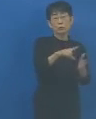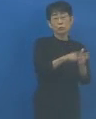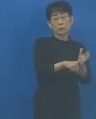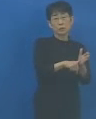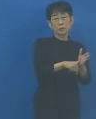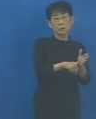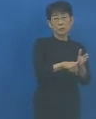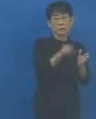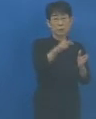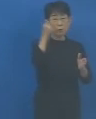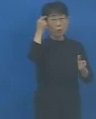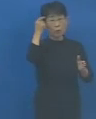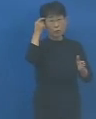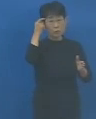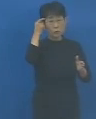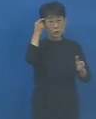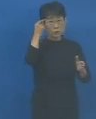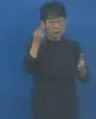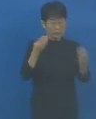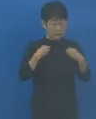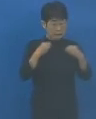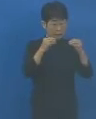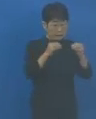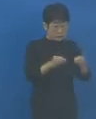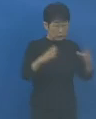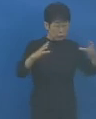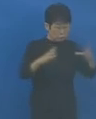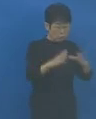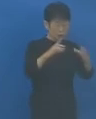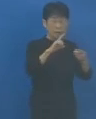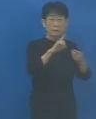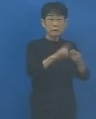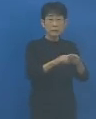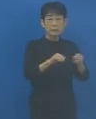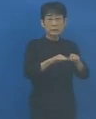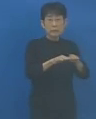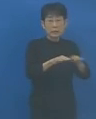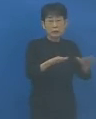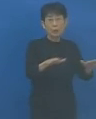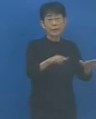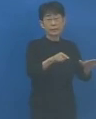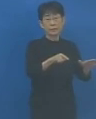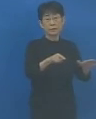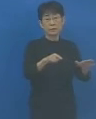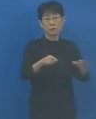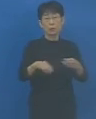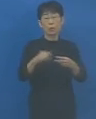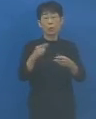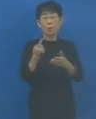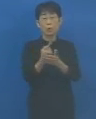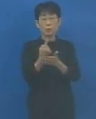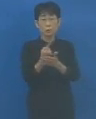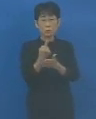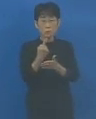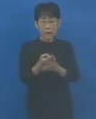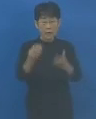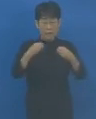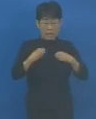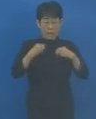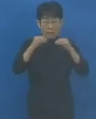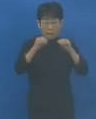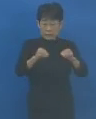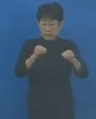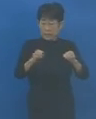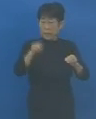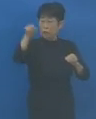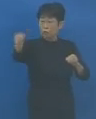ういう感染の集団的な、まあ、広がり、それとあともう一つは、感染が外